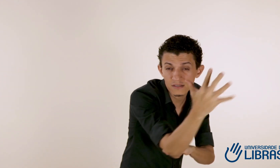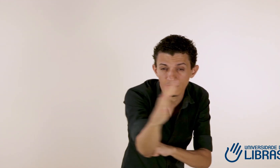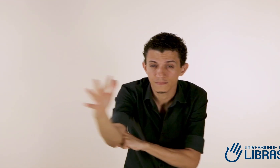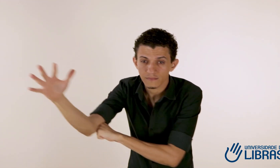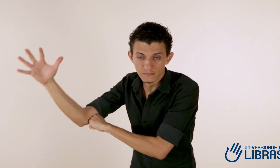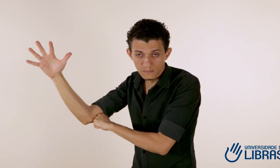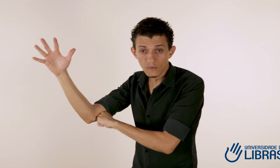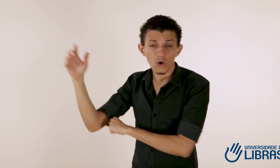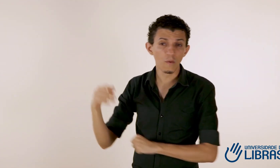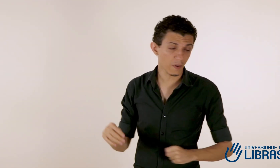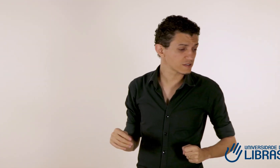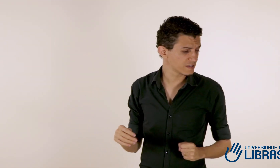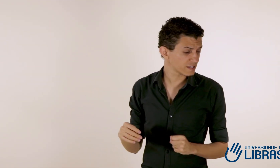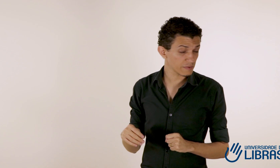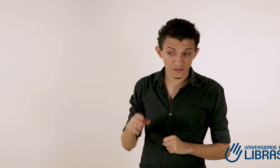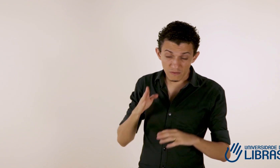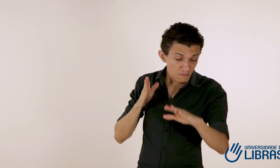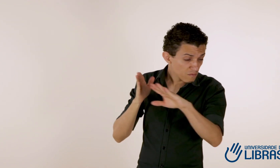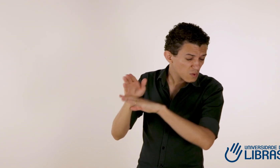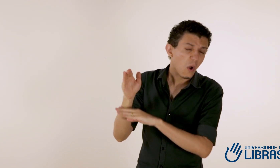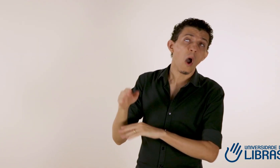ó. Ou pode se dizer também assim.